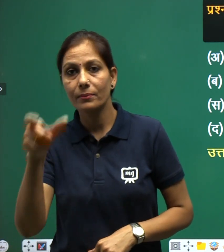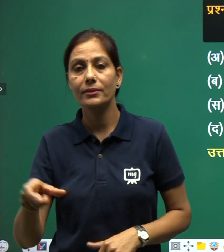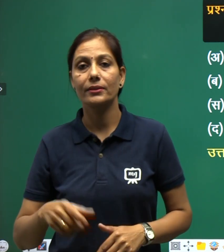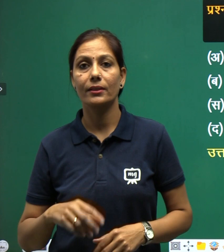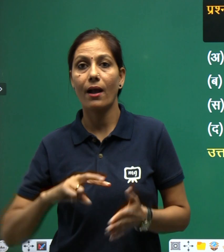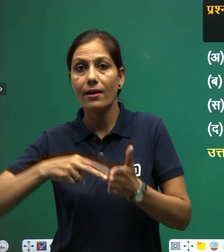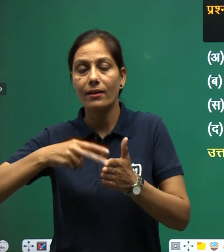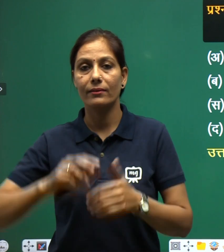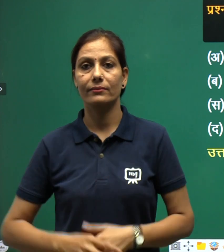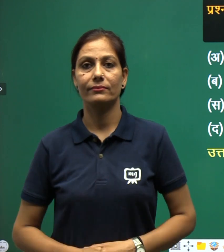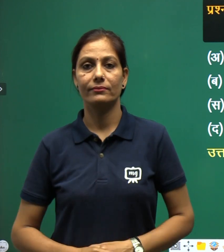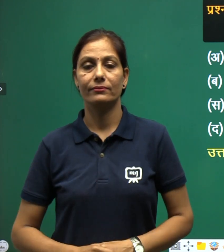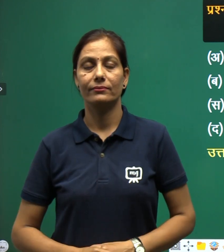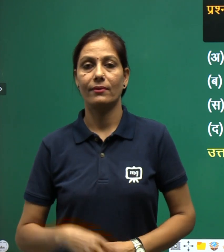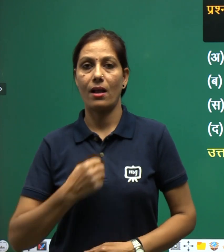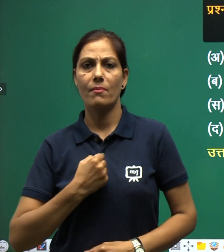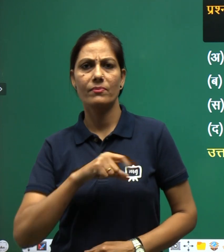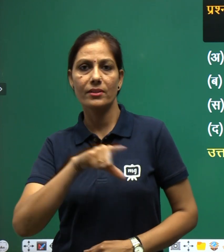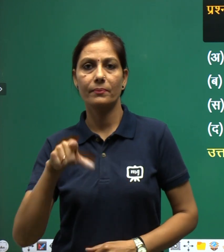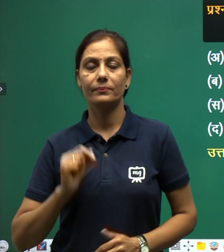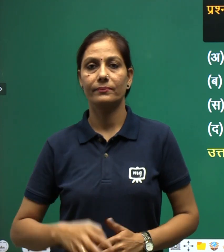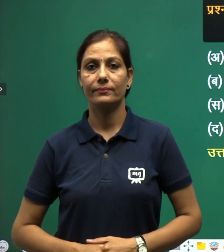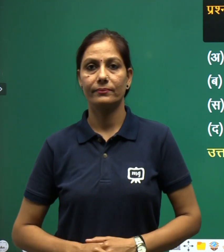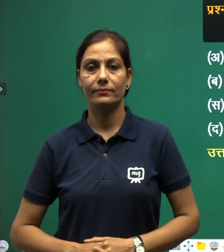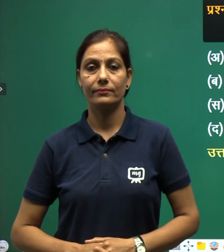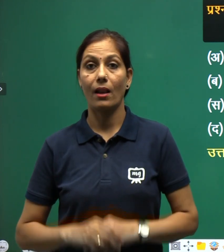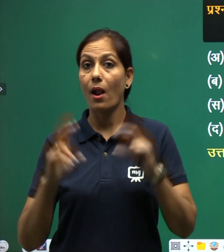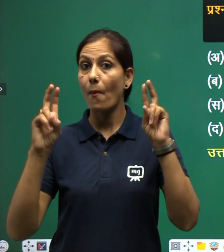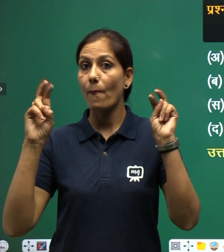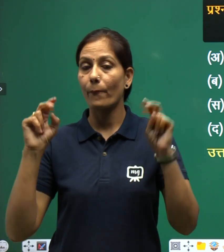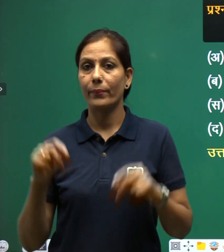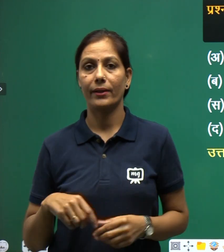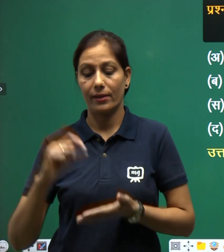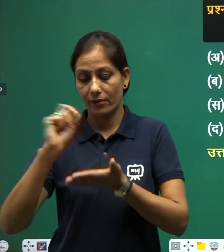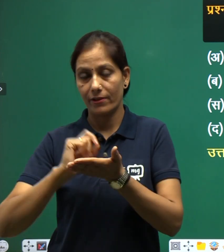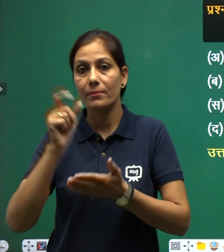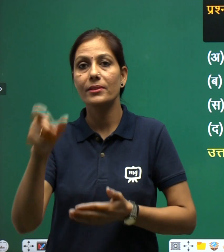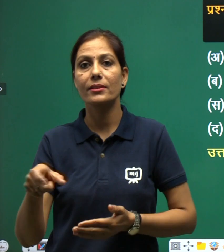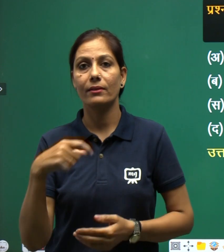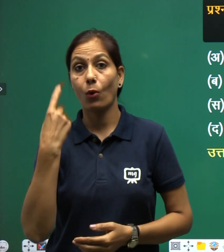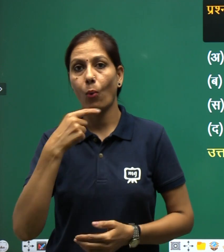यानी हम सब पाठ के लेखक है।